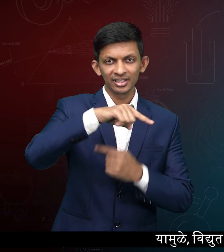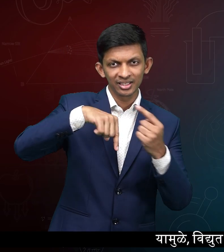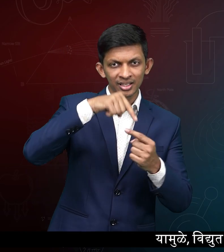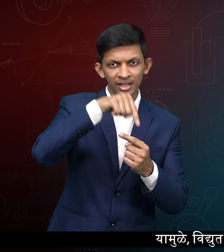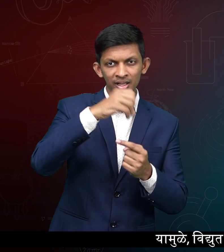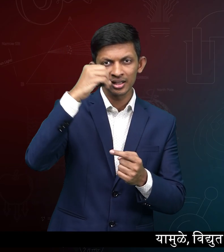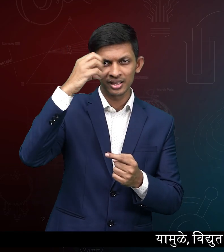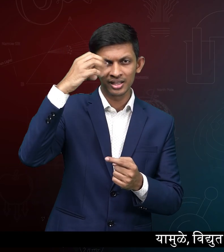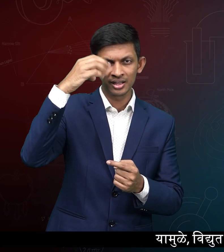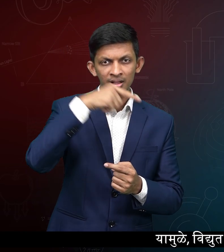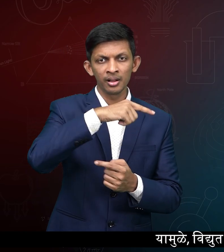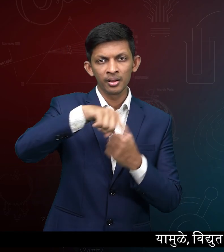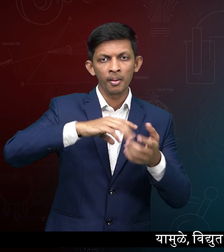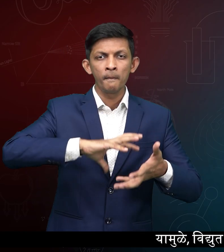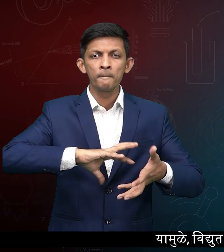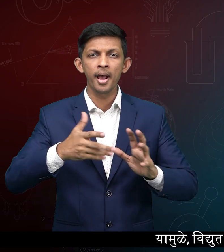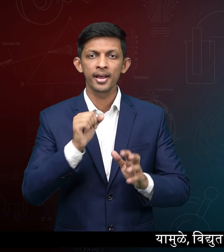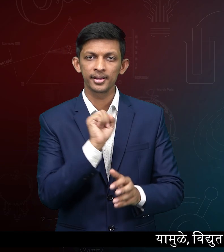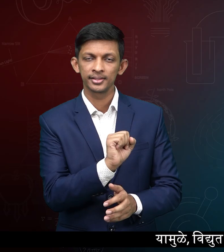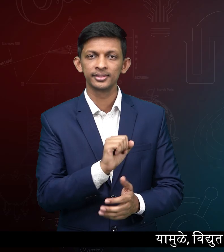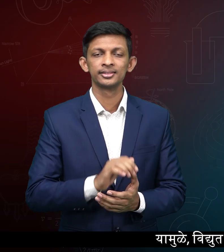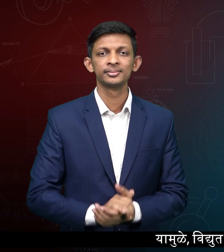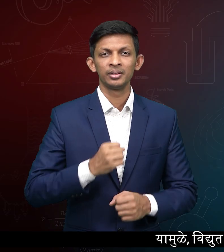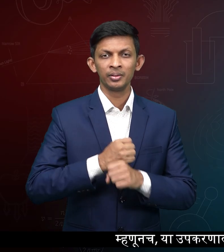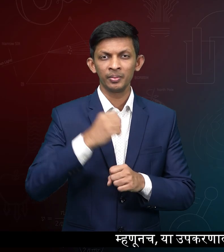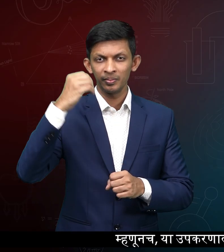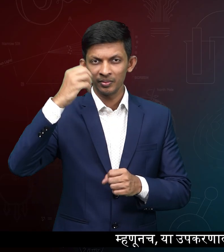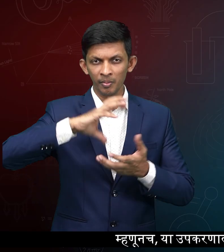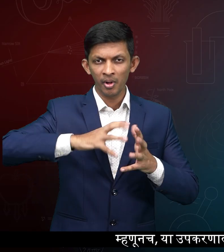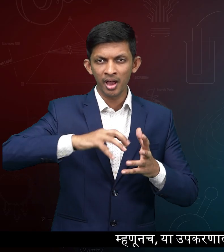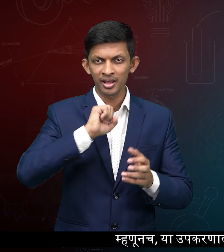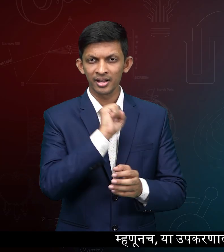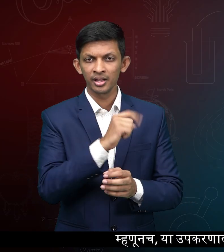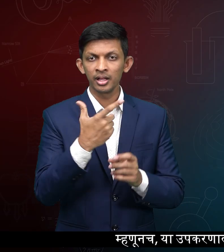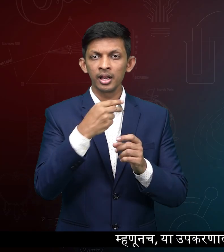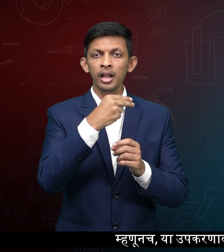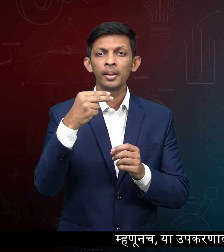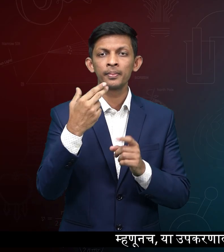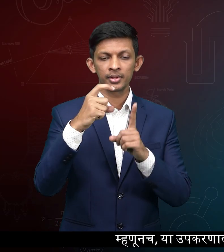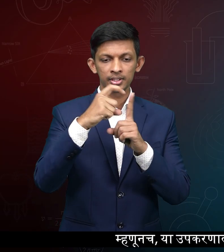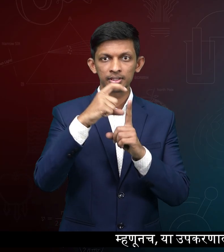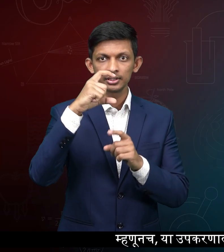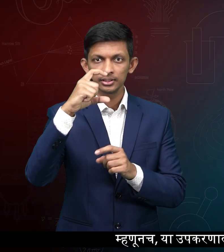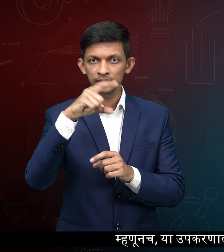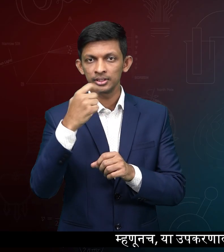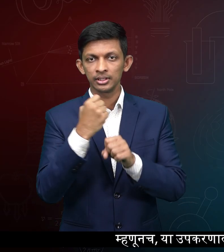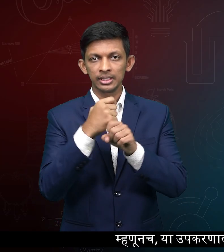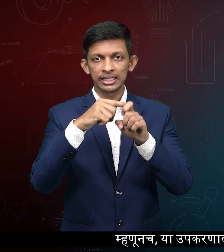यामुळे विद्युत प्रवाह नेहमी एकाच दिशेने वाहतो. म्हणूनच या उपकरणाला DC जनित्र DC जनरेटर